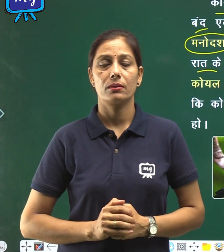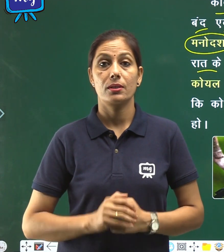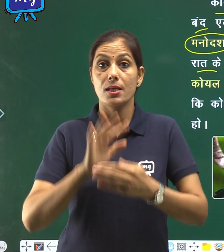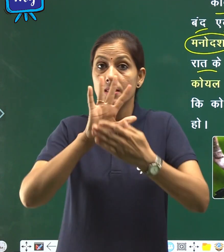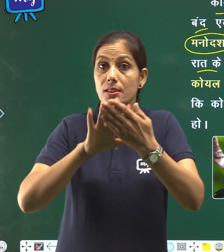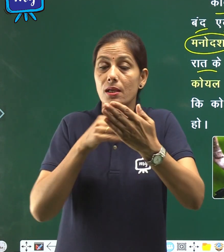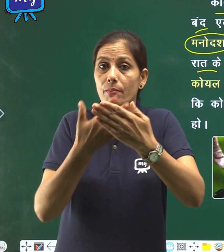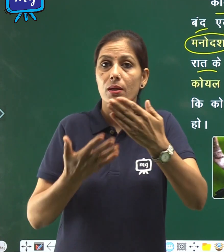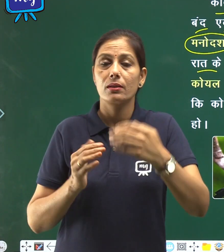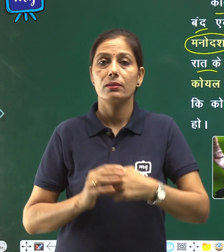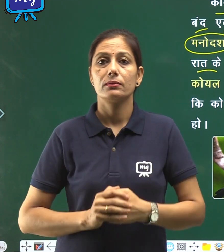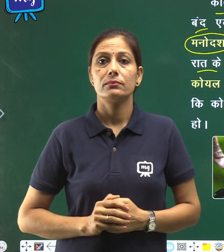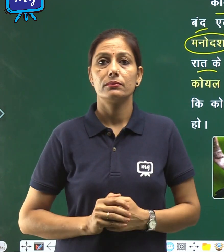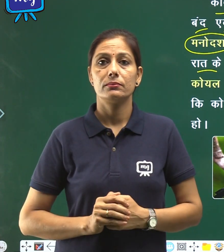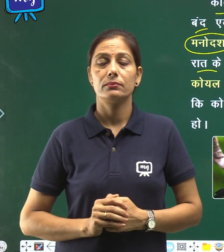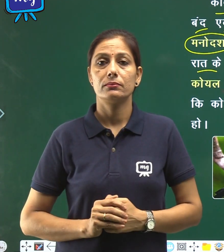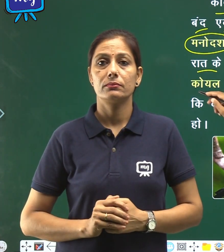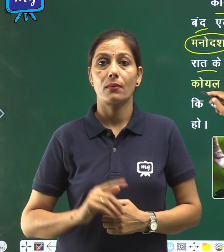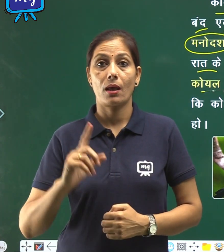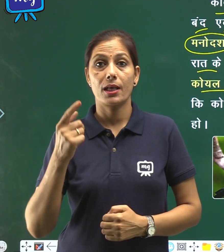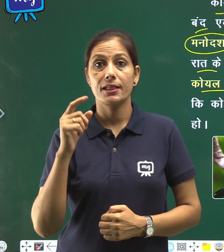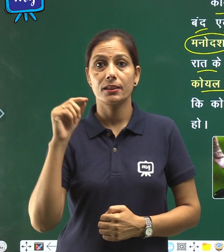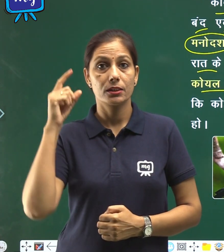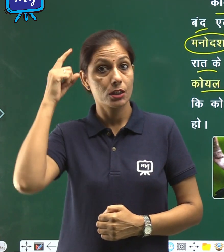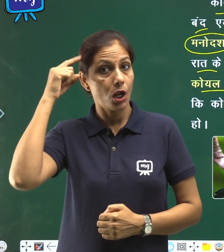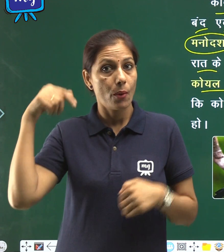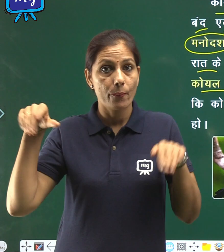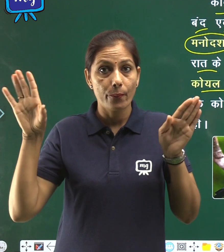जेल पर एक कोयल गाती है।